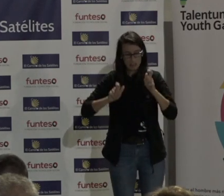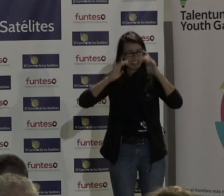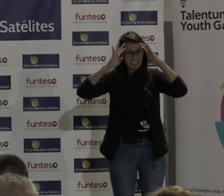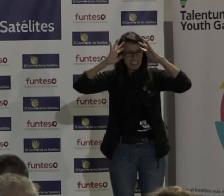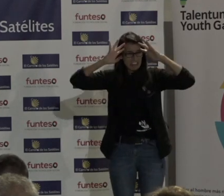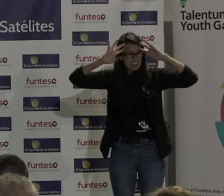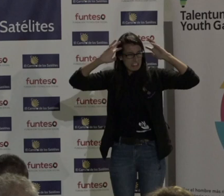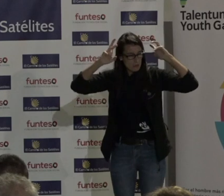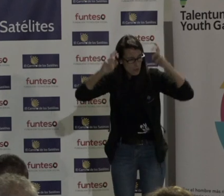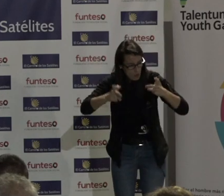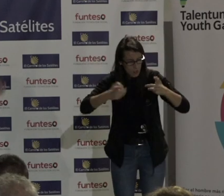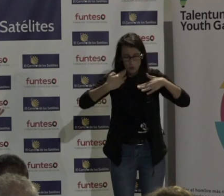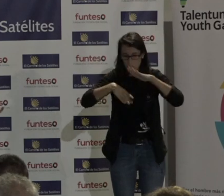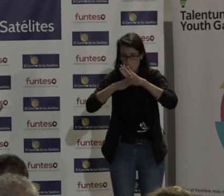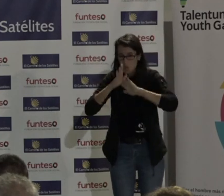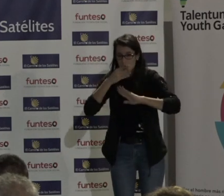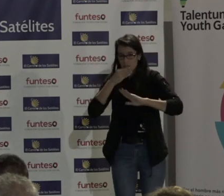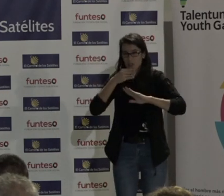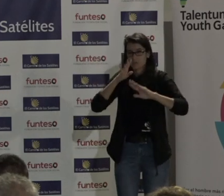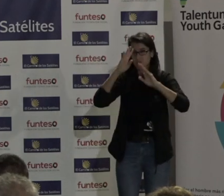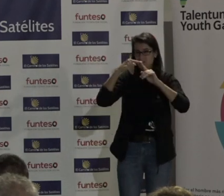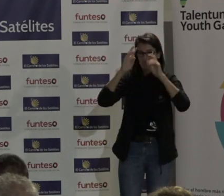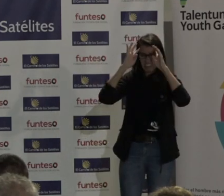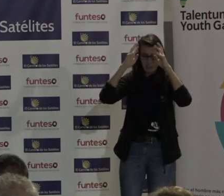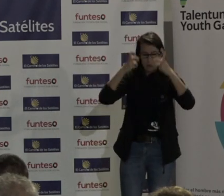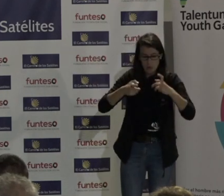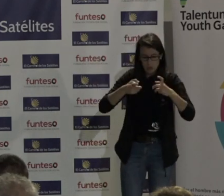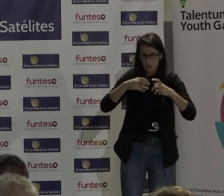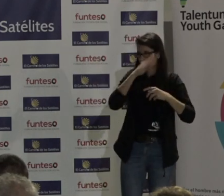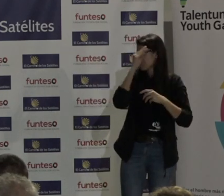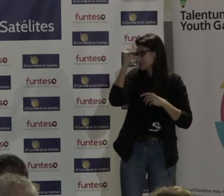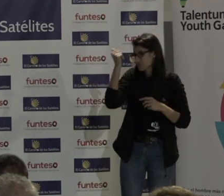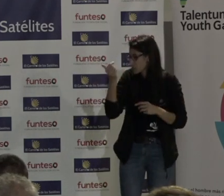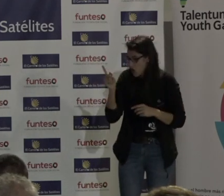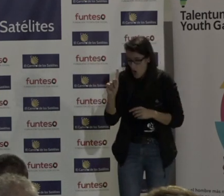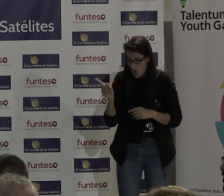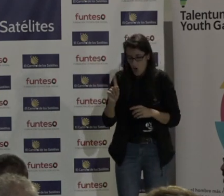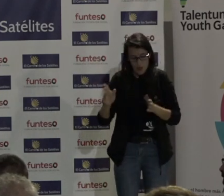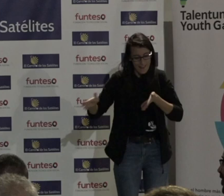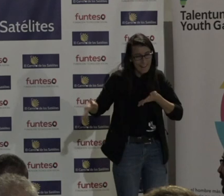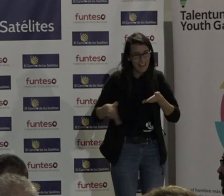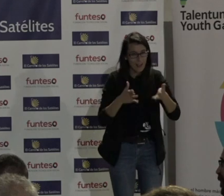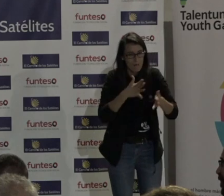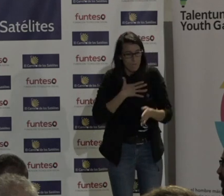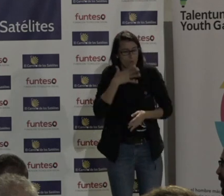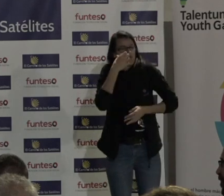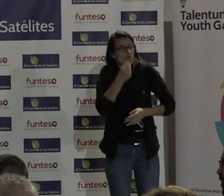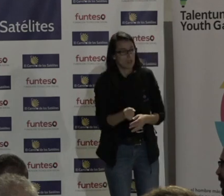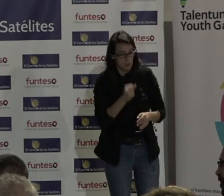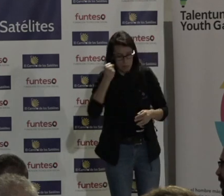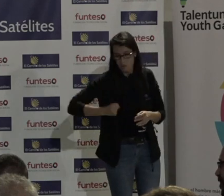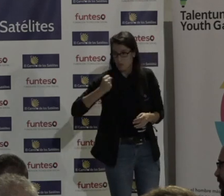ese conocimiento no se quede en el pasado, que sea un camino de empoderamiento, como tú muy bien explicabas, para el peregrino de hoy,